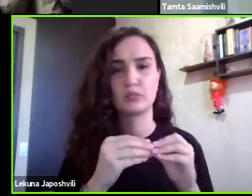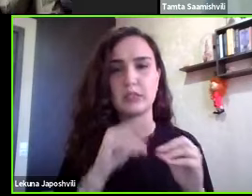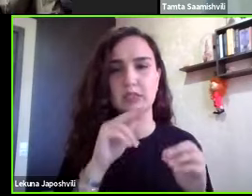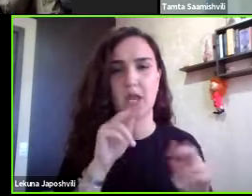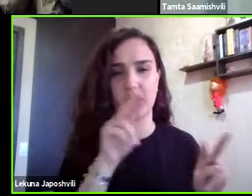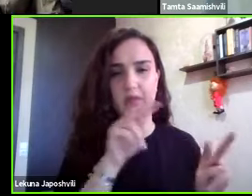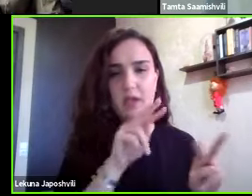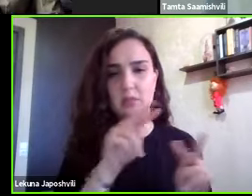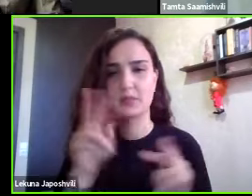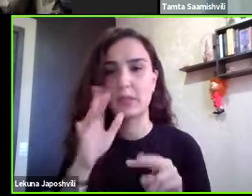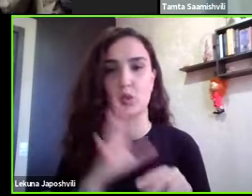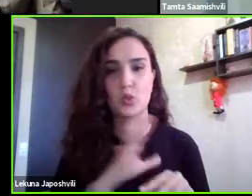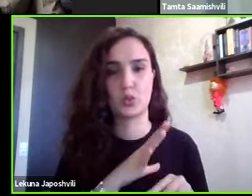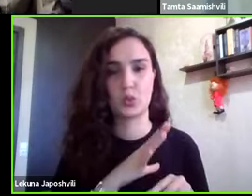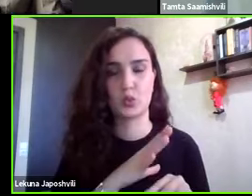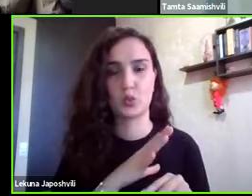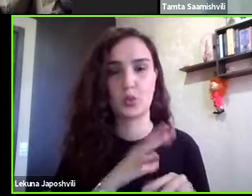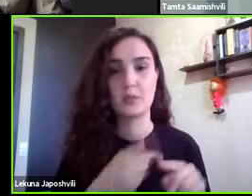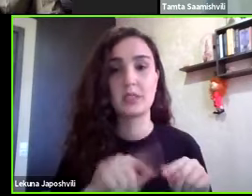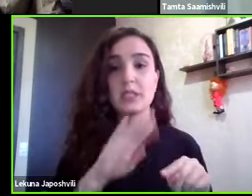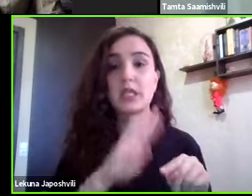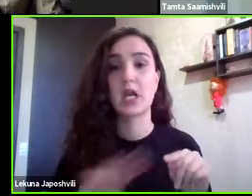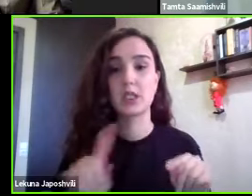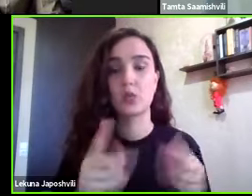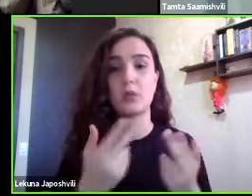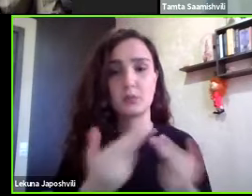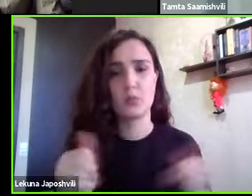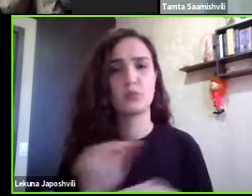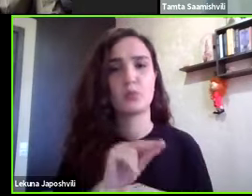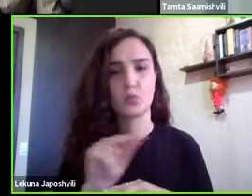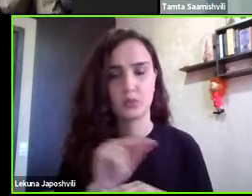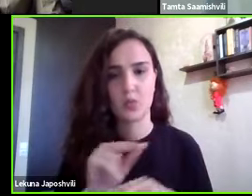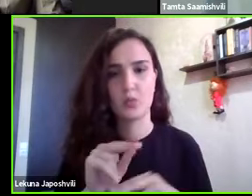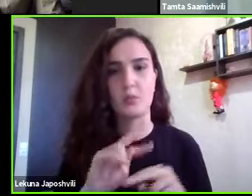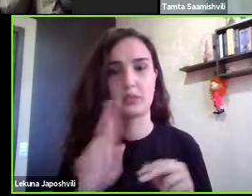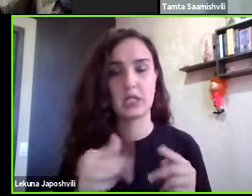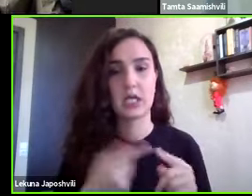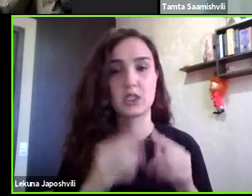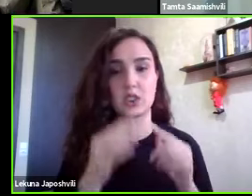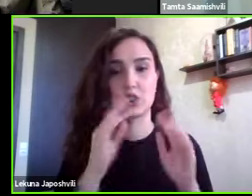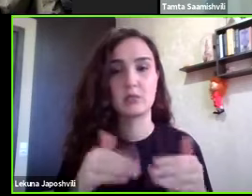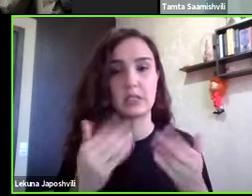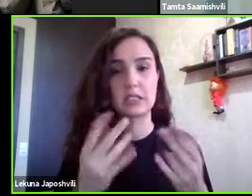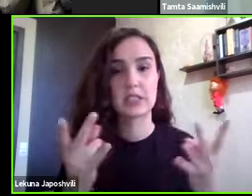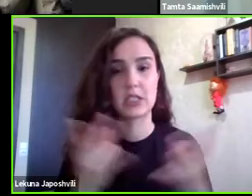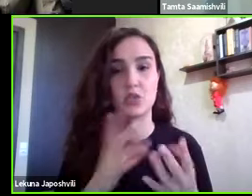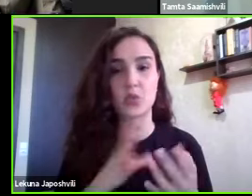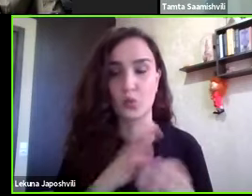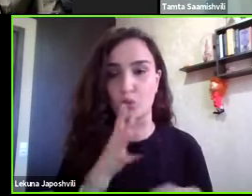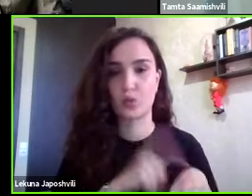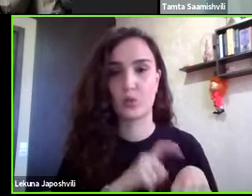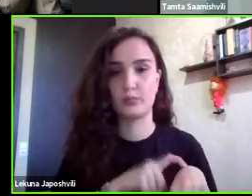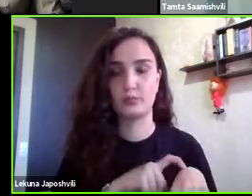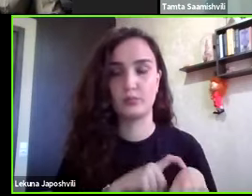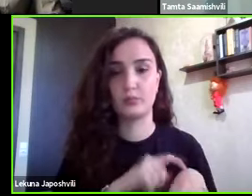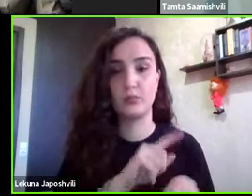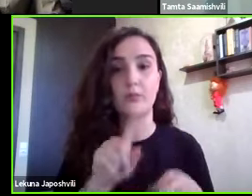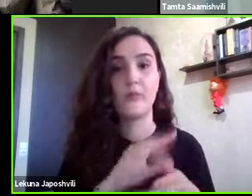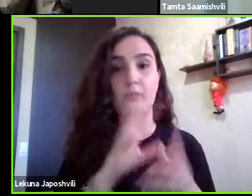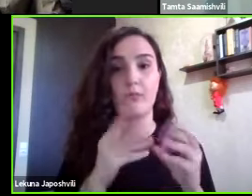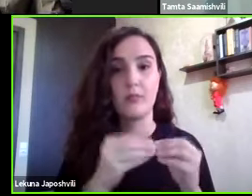პერიოდი იყო, გარდა იმისა, რომ რა თქმა უნდა, მკურნალობა და ასე შემდეგ, საჭირო გახდა დრო. რო ეს